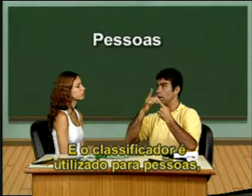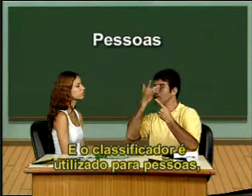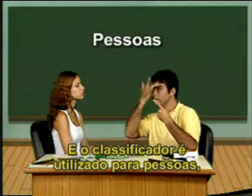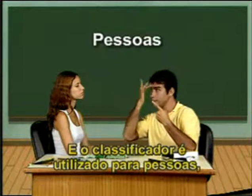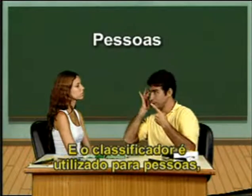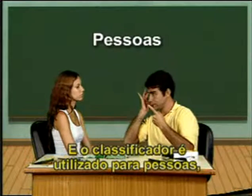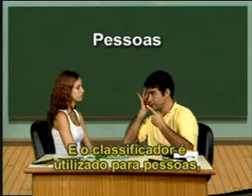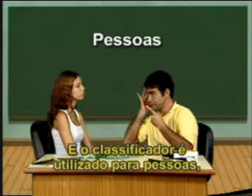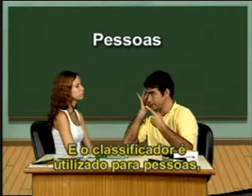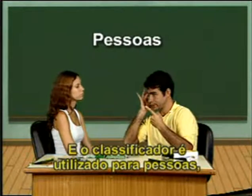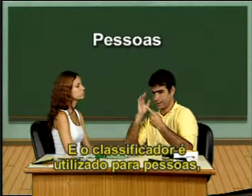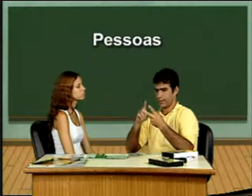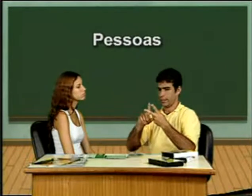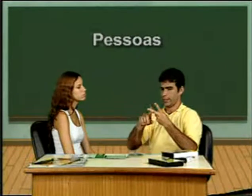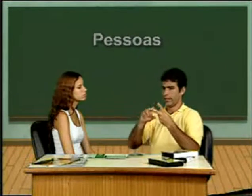é utilizado para pessoas,